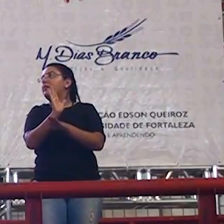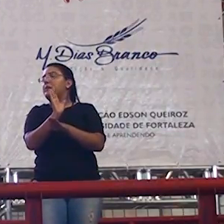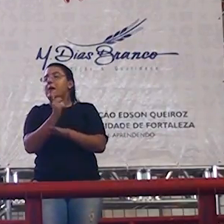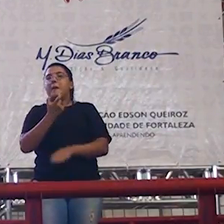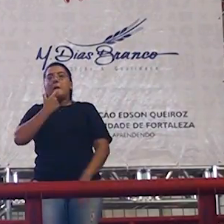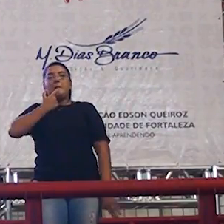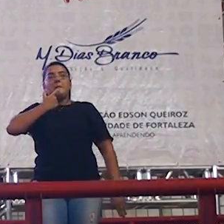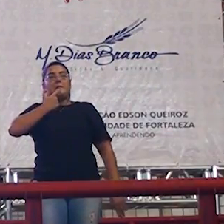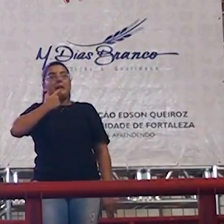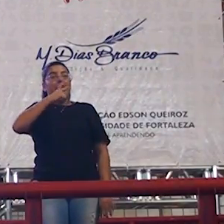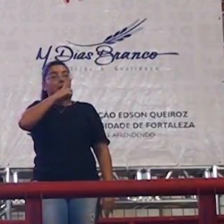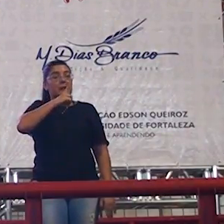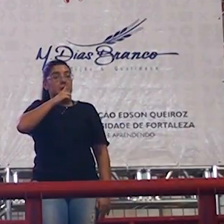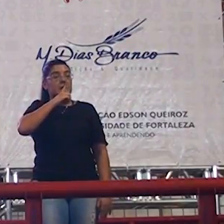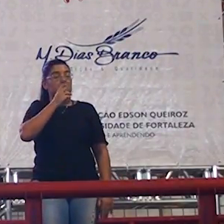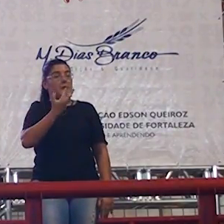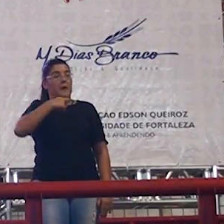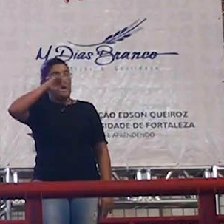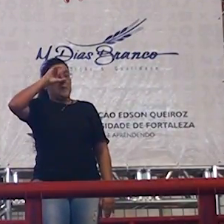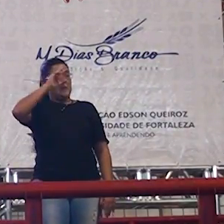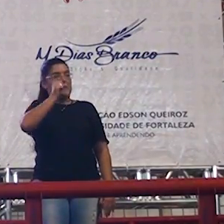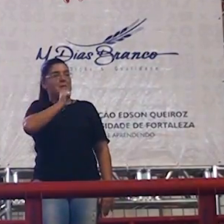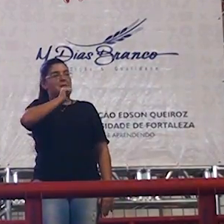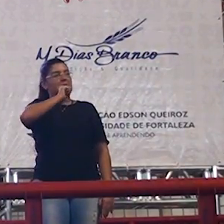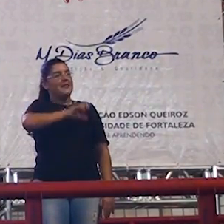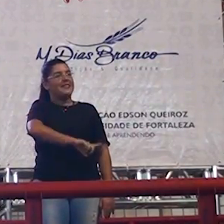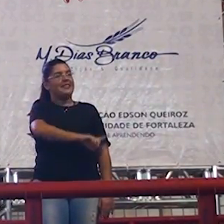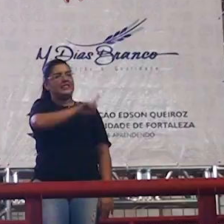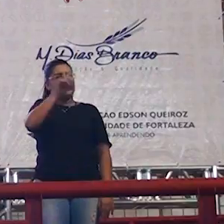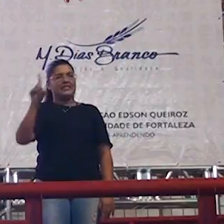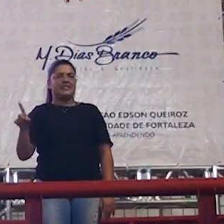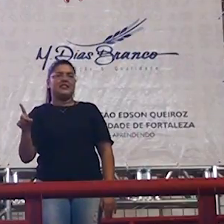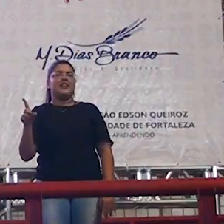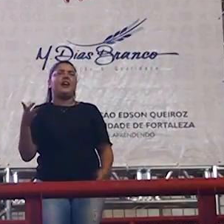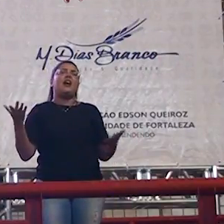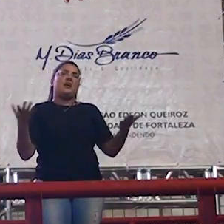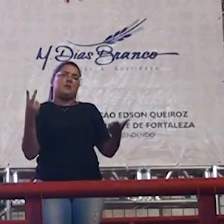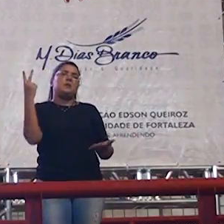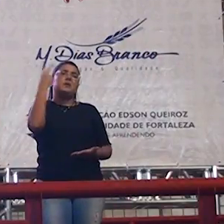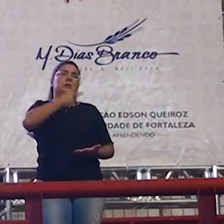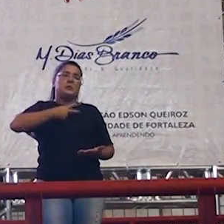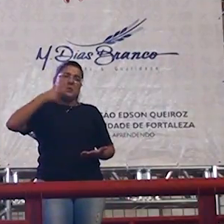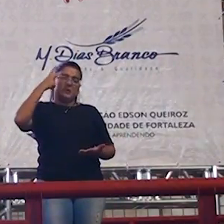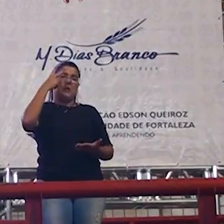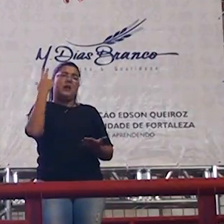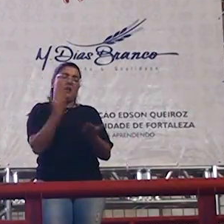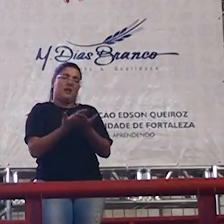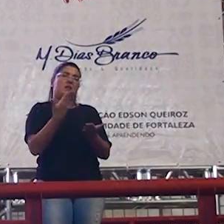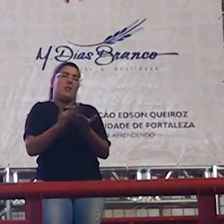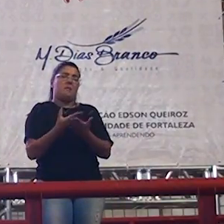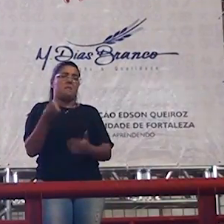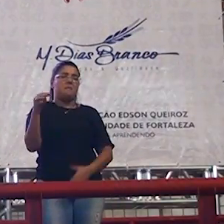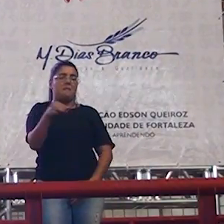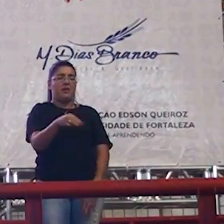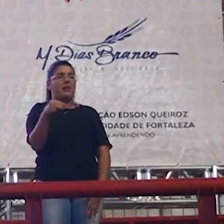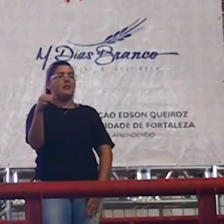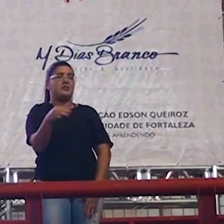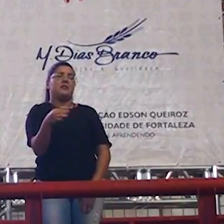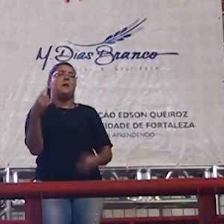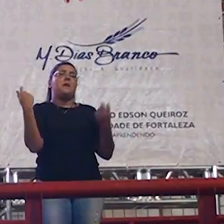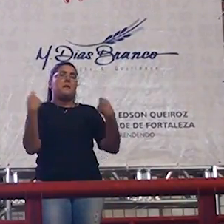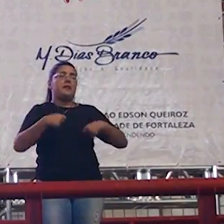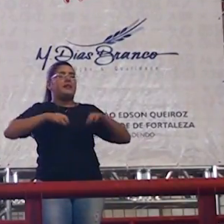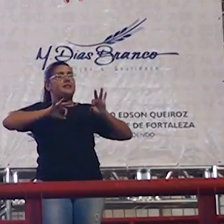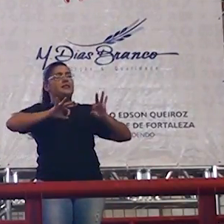véspera do Dia das Mães, enfrenta de cara duas aulas de matemática, merece